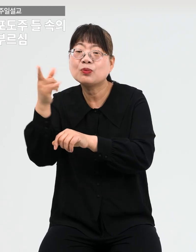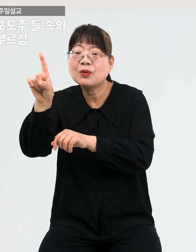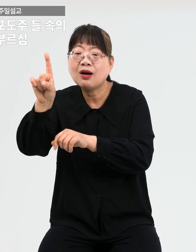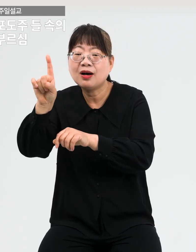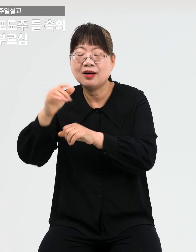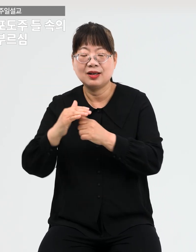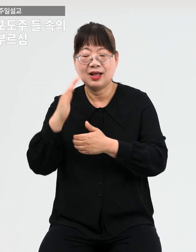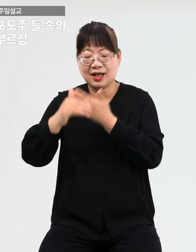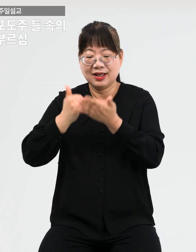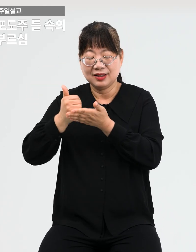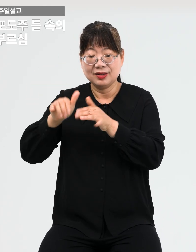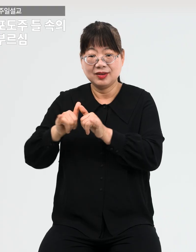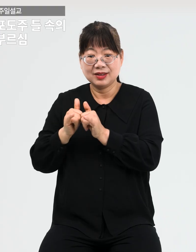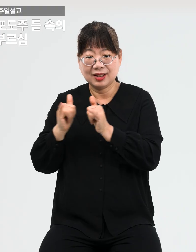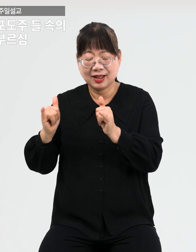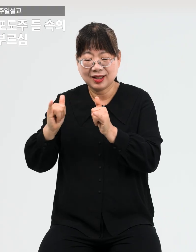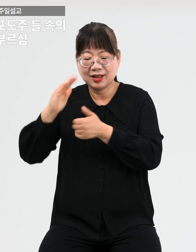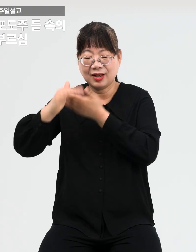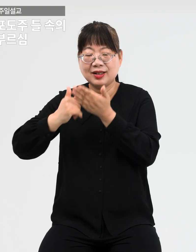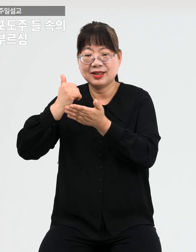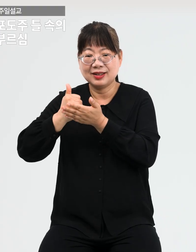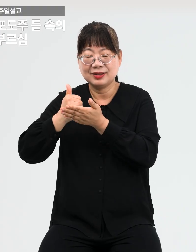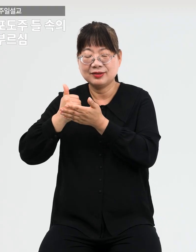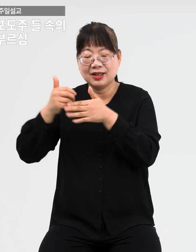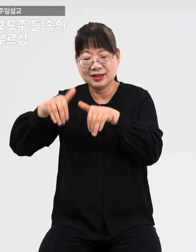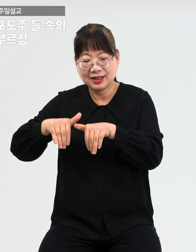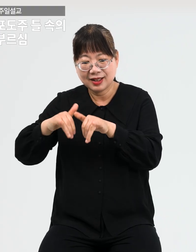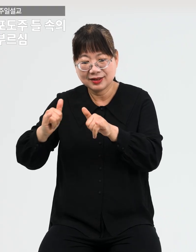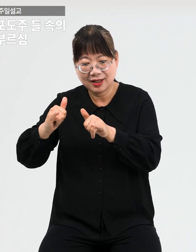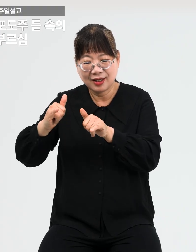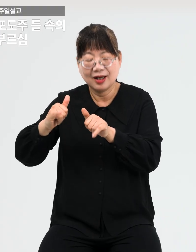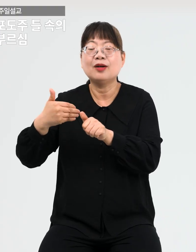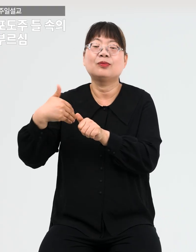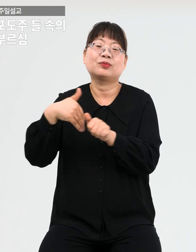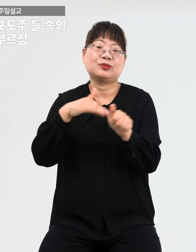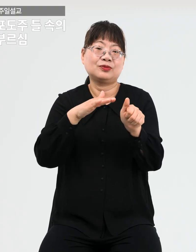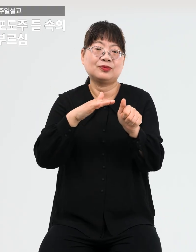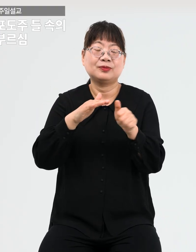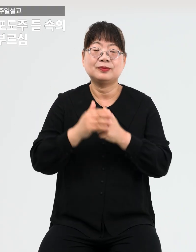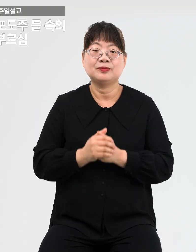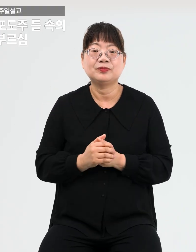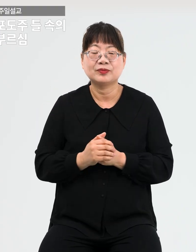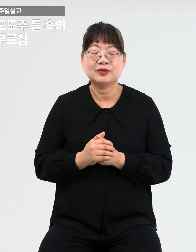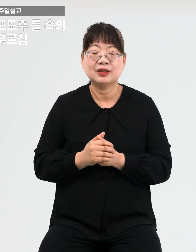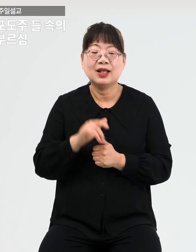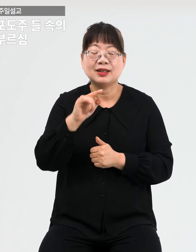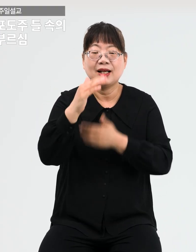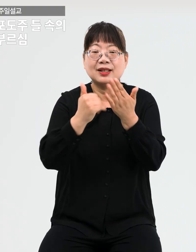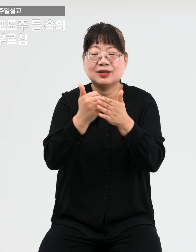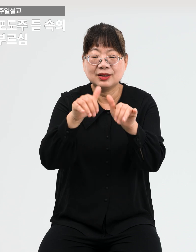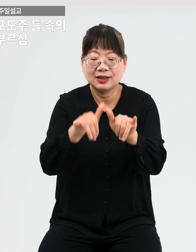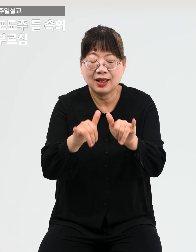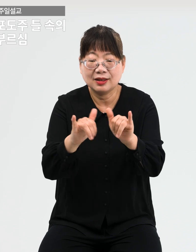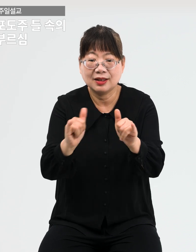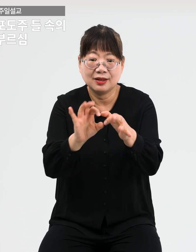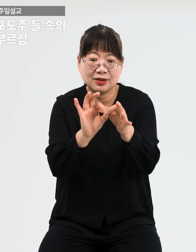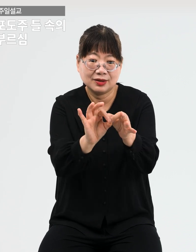한 선지자를, 하나님의 사자를 세우세요. 그리고 그 사자의